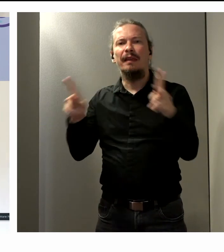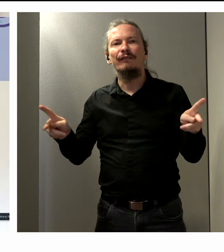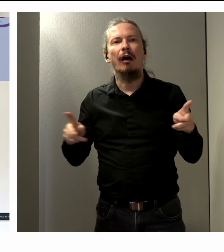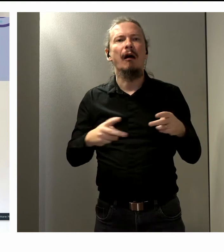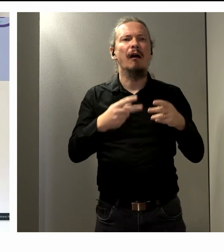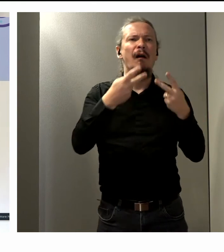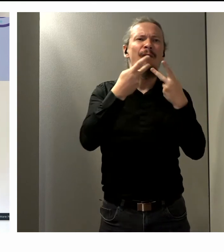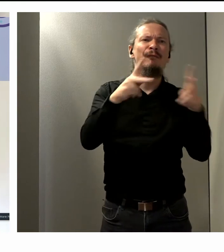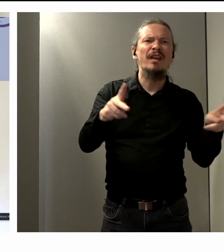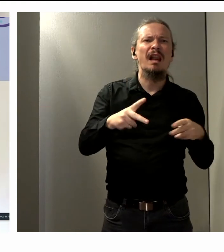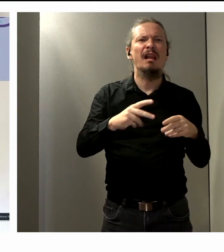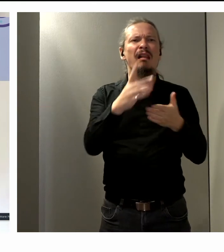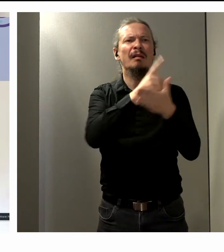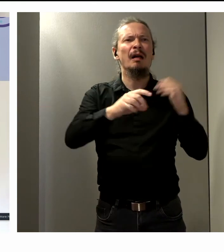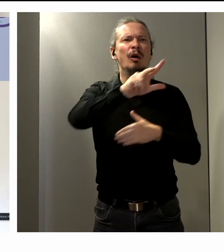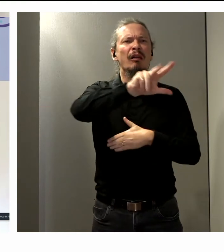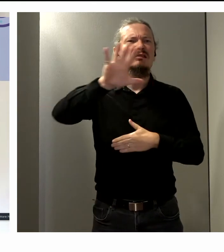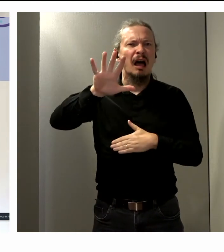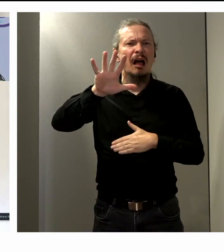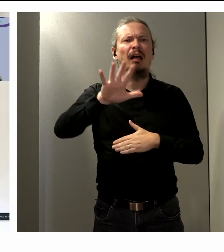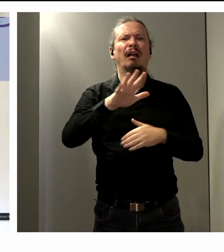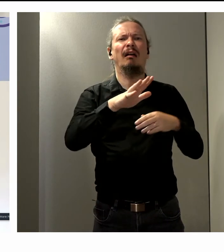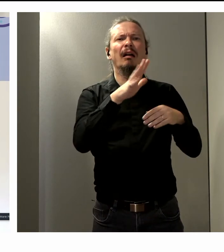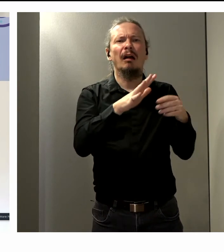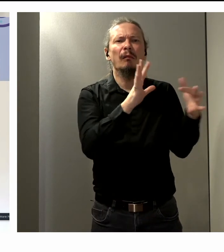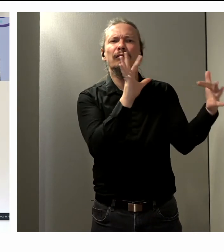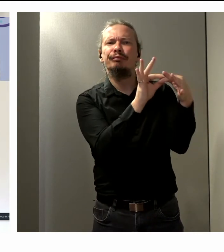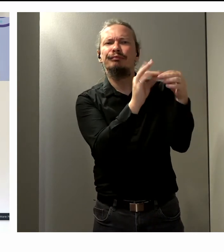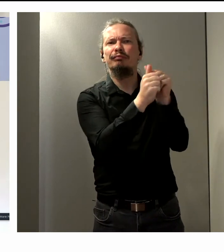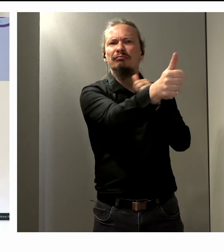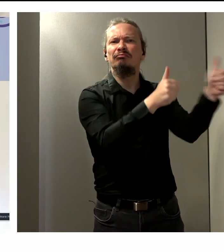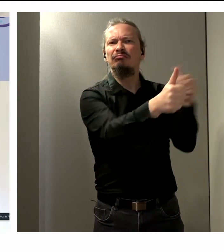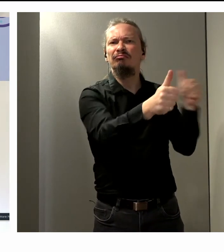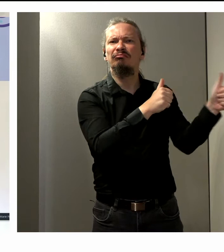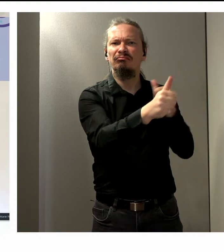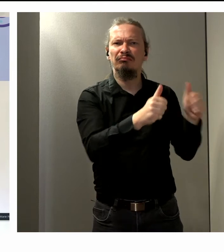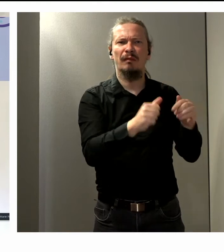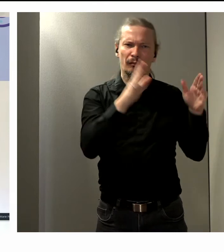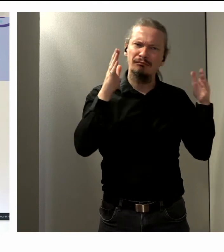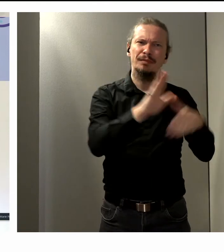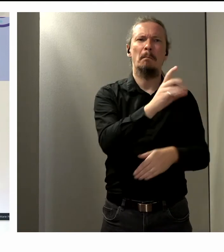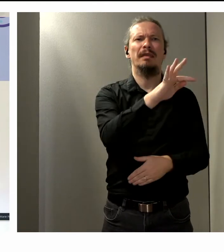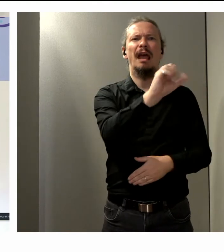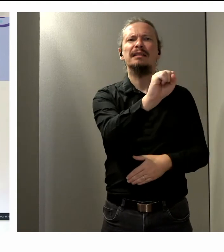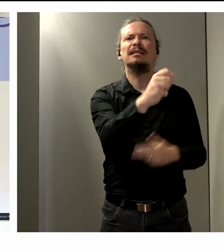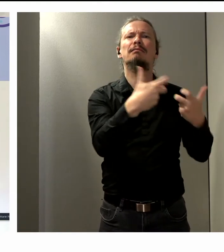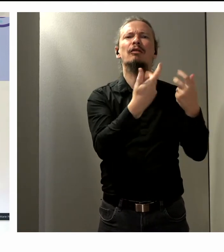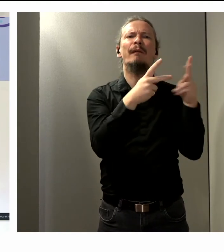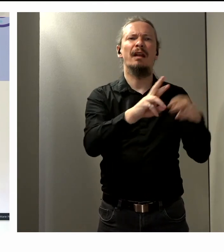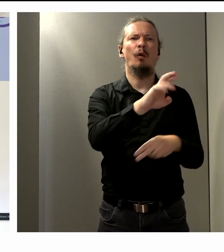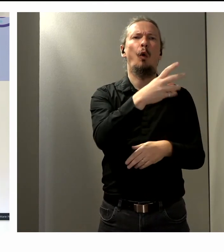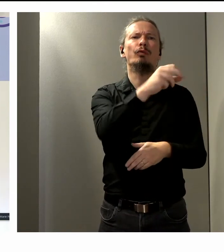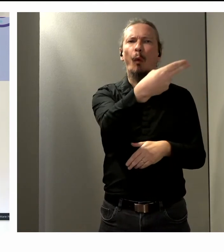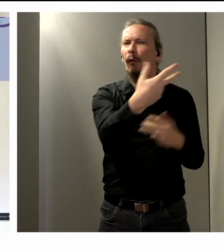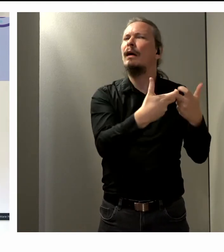de Redon en Ille-et-Vilaine qui, elle, va avoir un campus connecté et peut-être des BTS. Donc, les réponses qui vont être